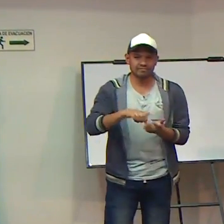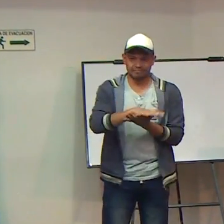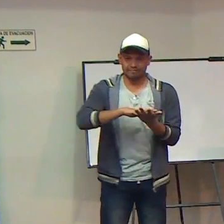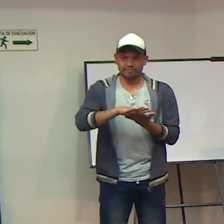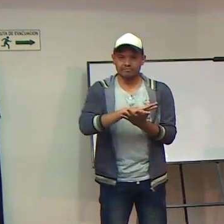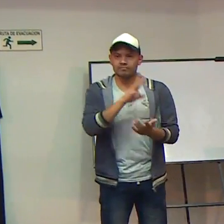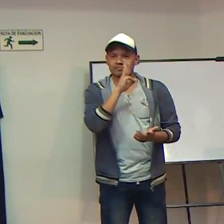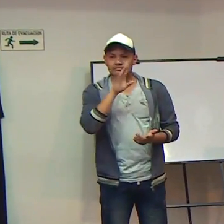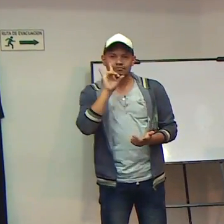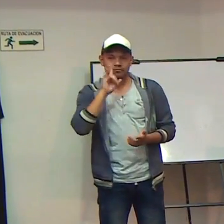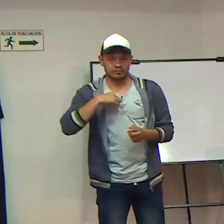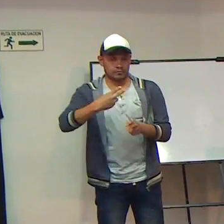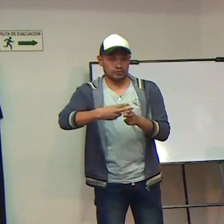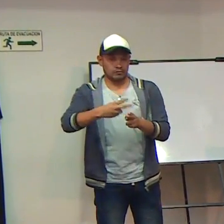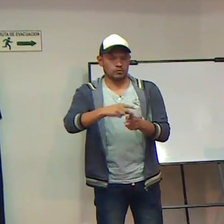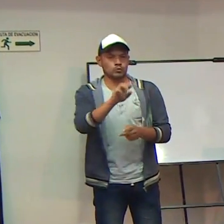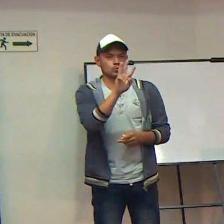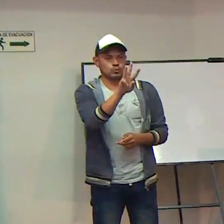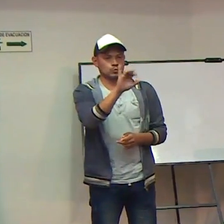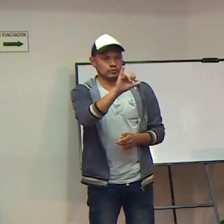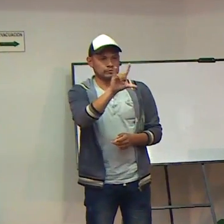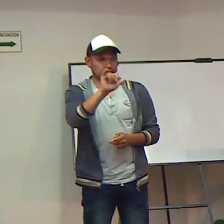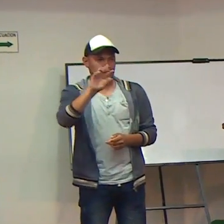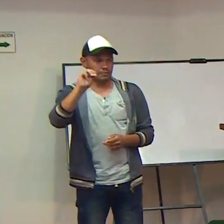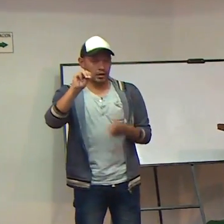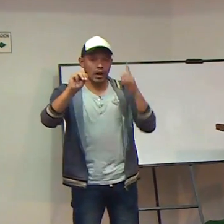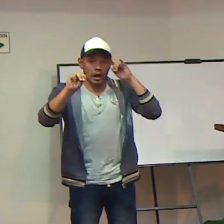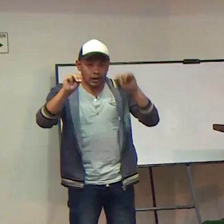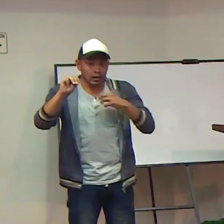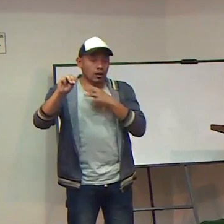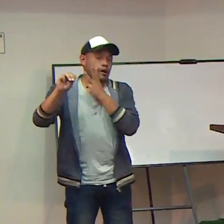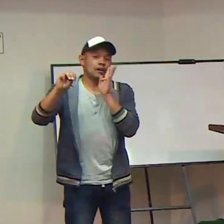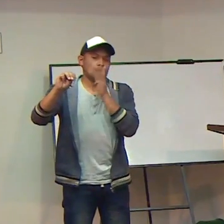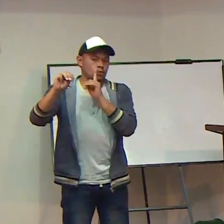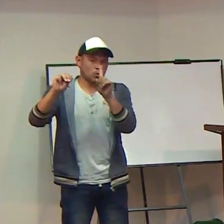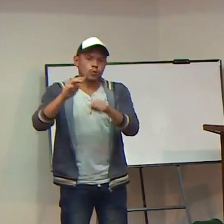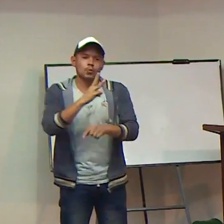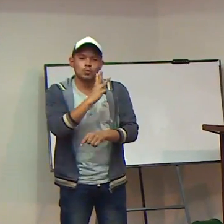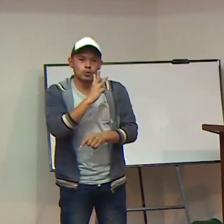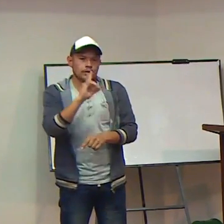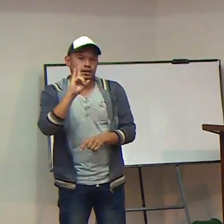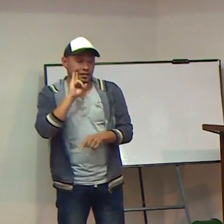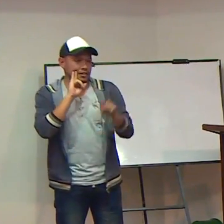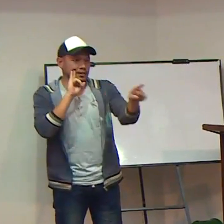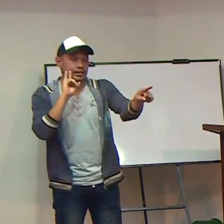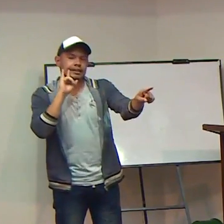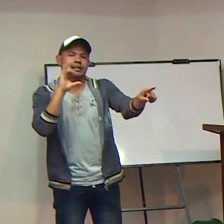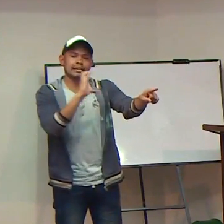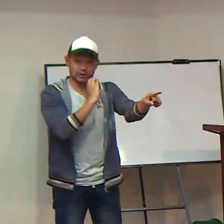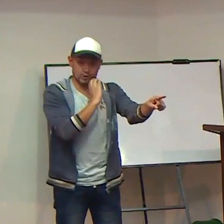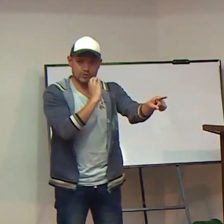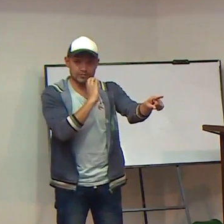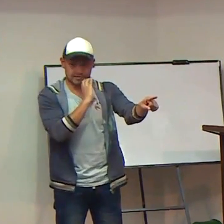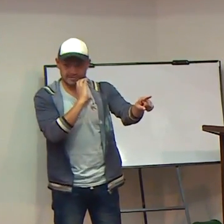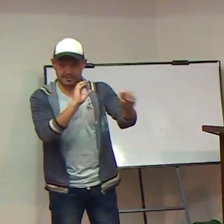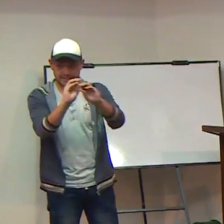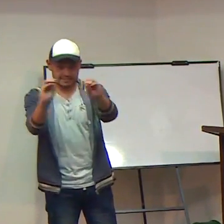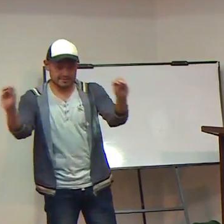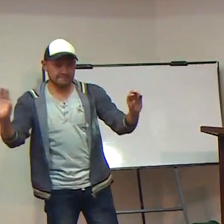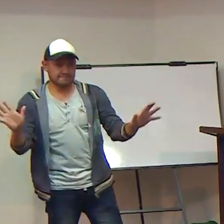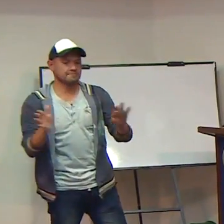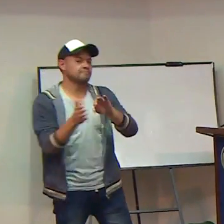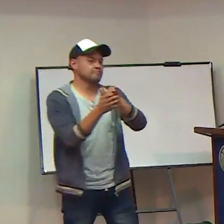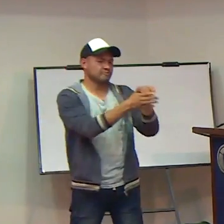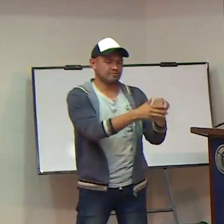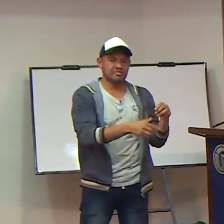Buenas noches para todos, mi seña es esta y mi nombre es William. No la otra seña que mi compañero